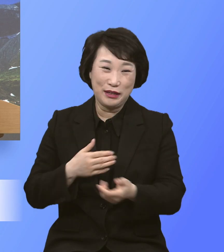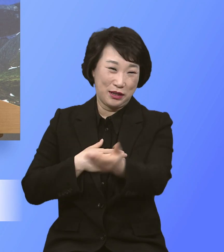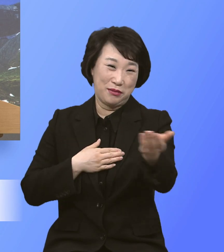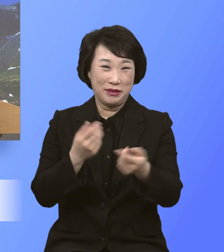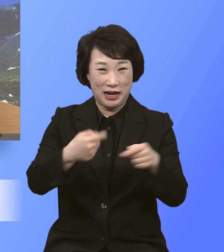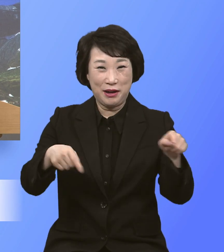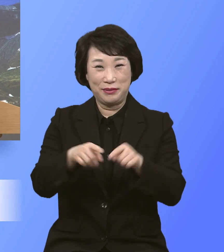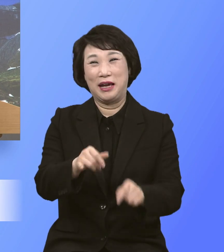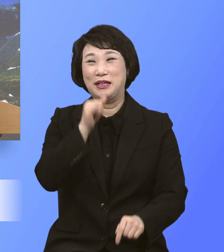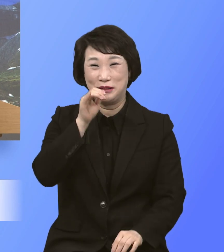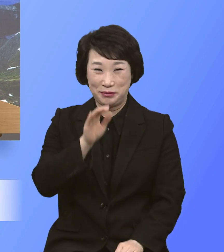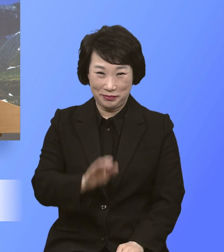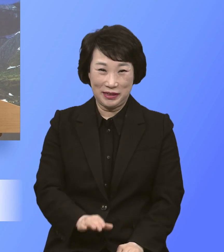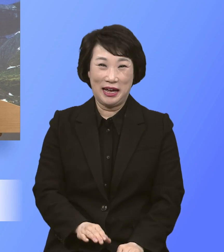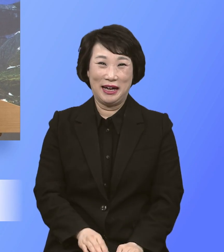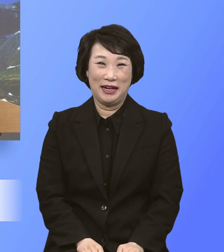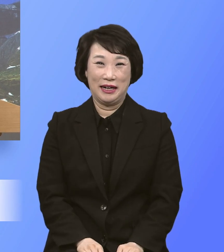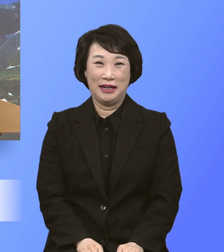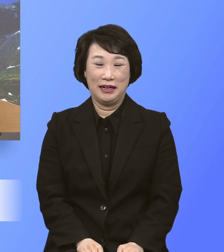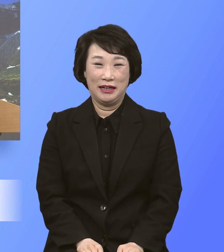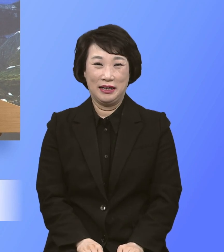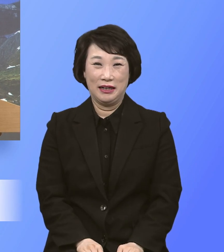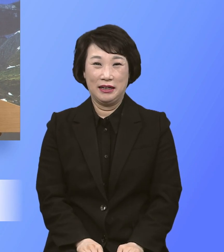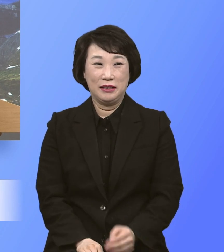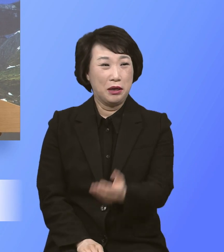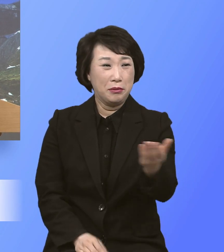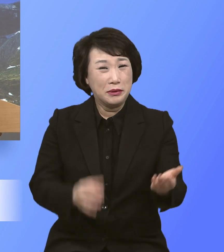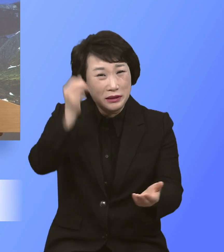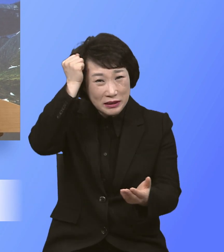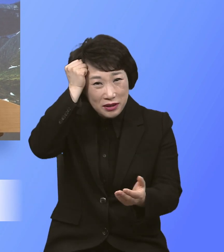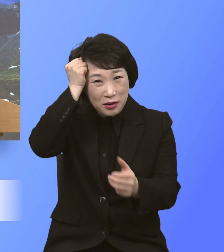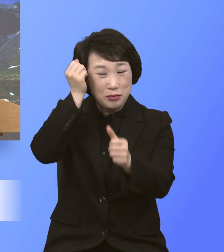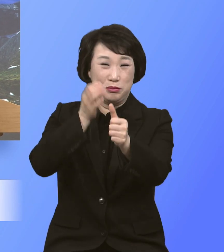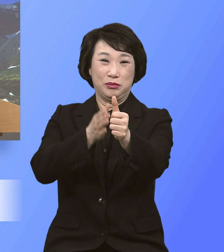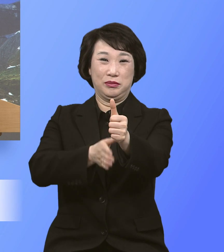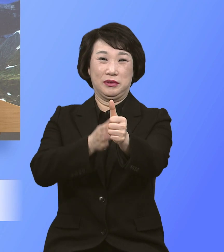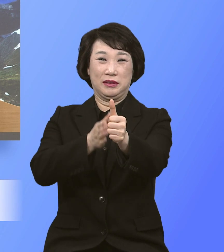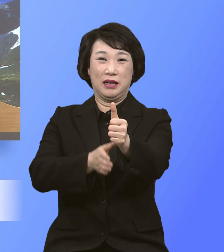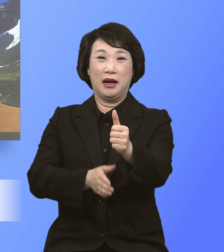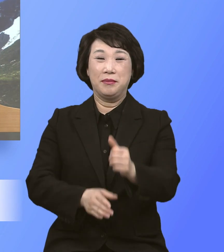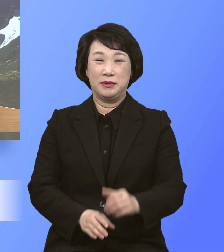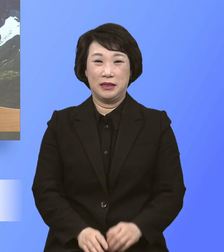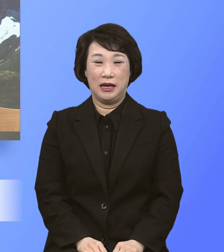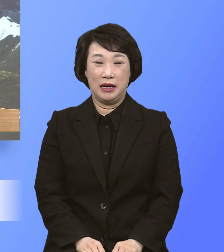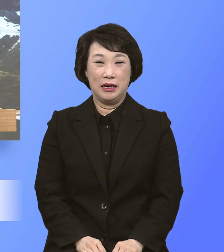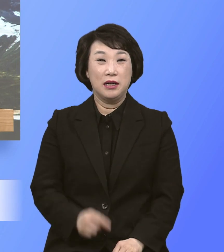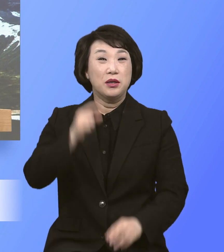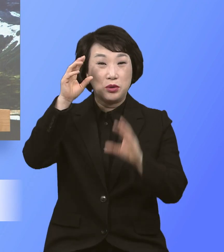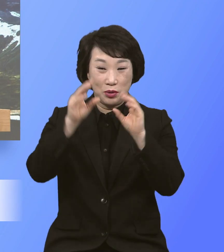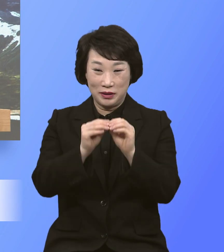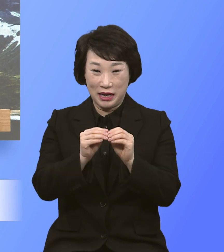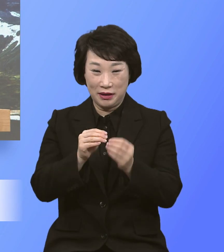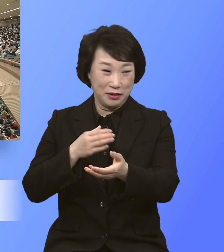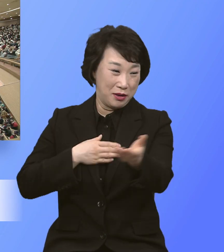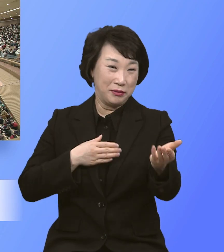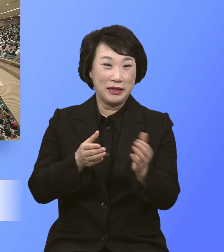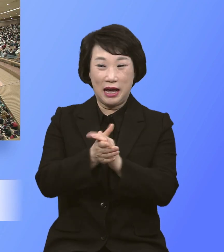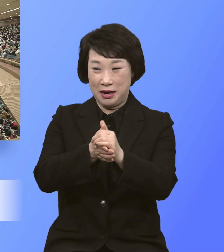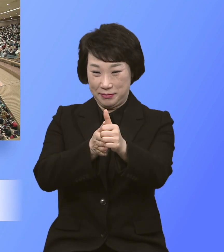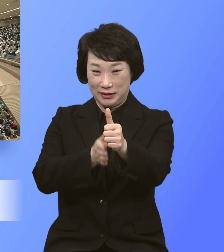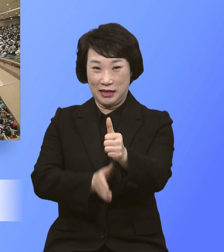여러분과 함께 있다는 사실을 잊어서는 안 된다. 동의하시면 아멘 합시다.